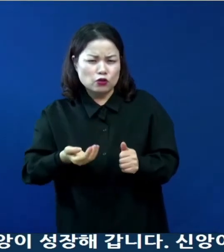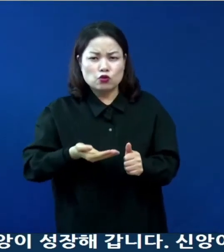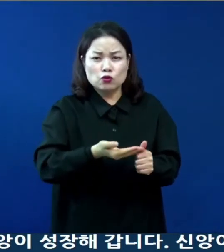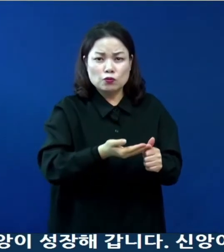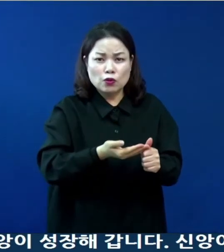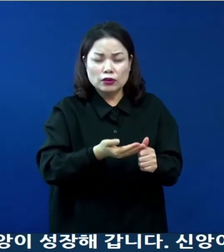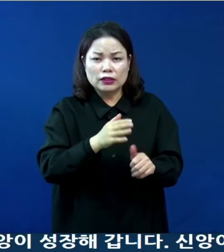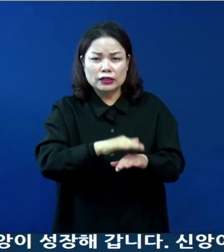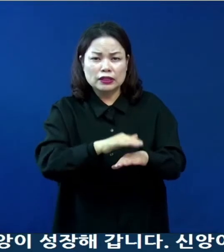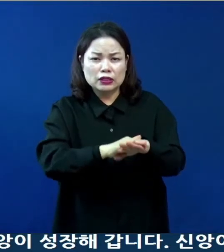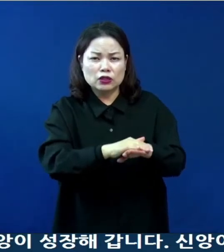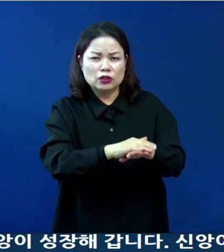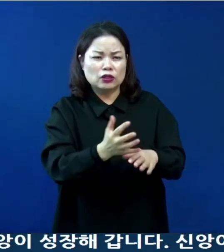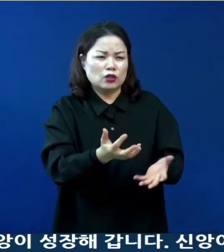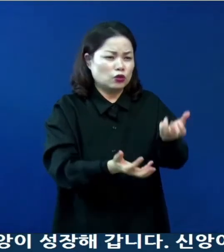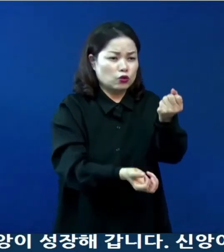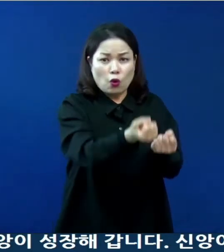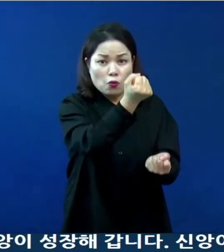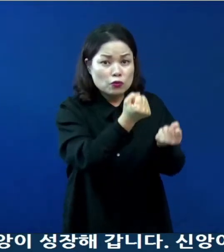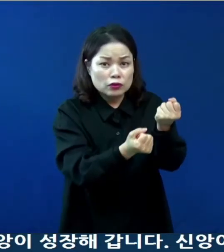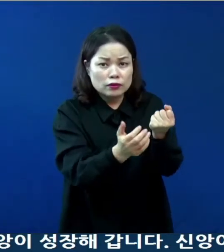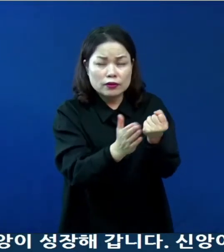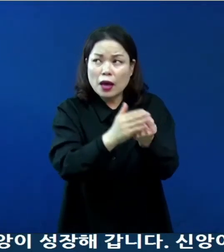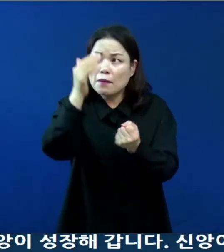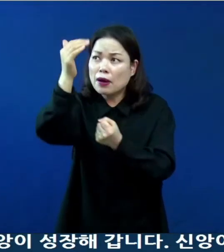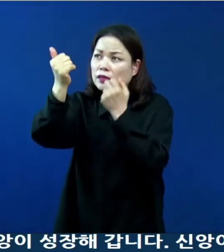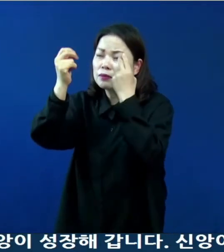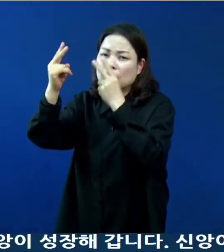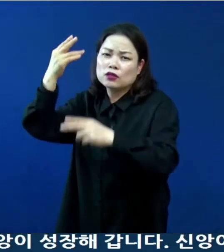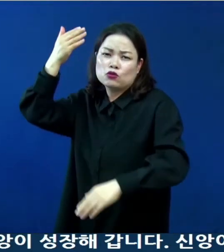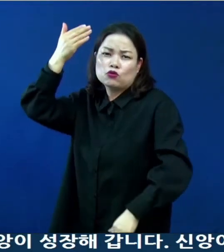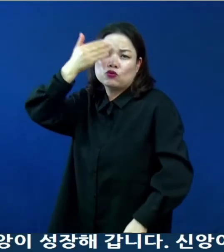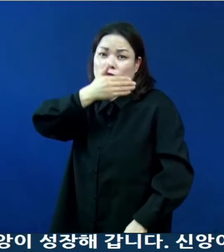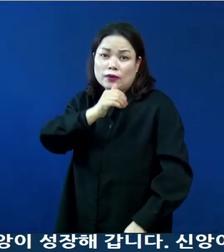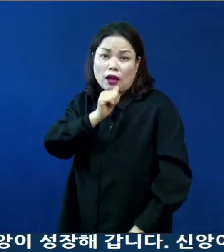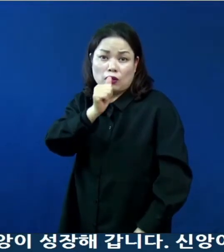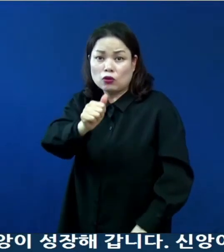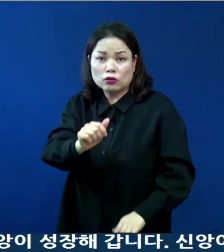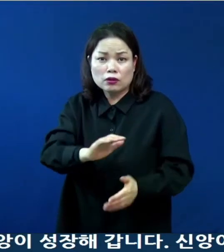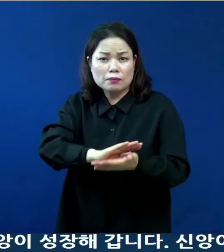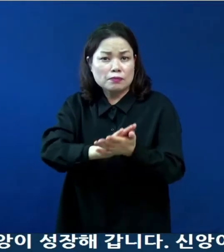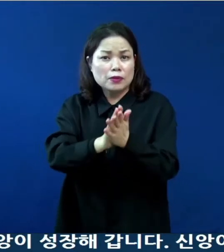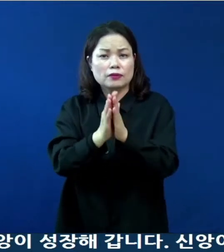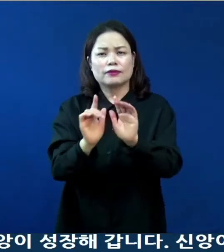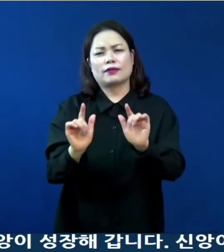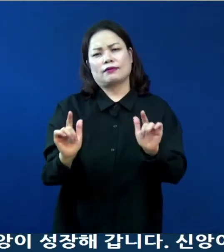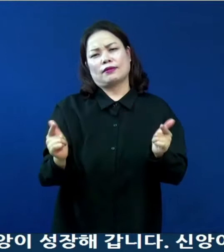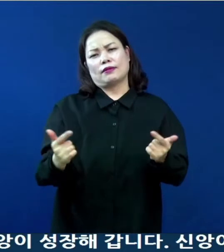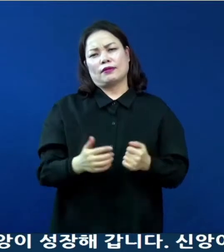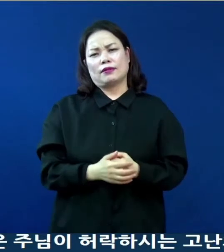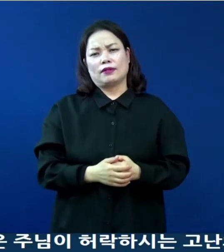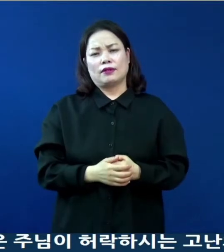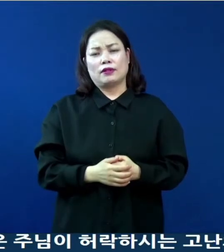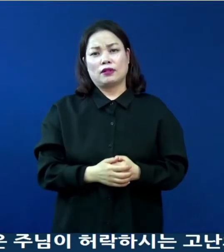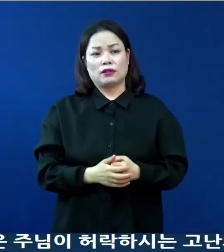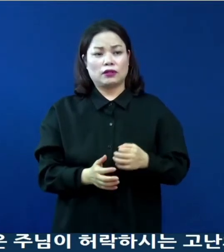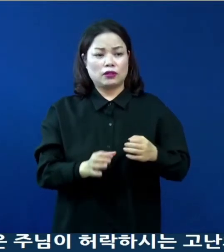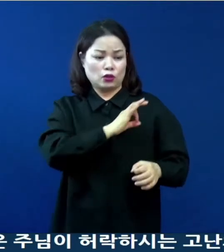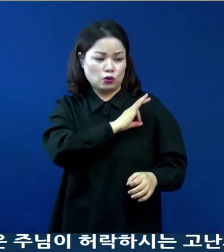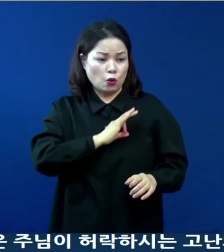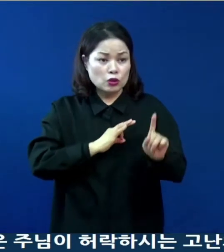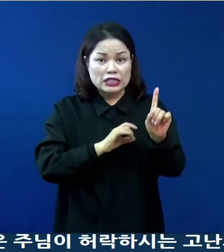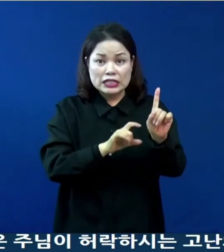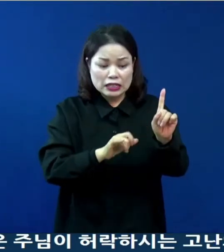자신의 손에 잡혀 있는 그런 소유물 때문에 하나님을 향한 순수함이 결코 변질되지 않았다라는 것입니다. 욥기 1장에